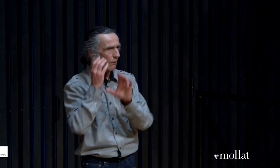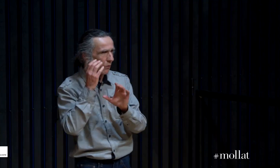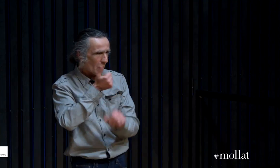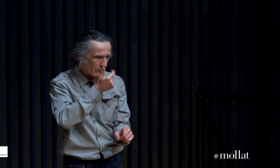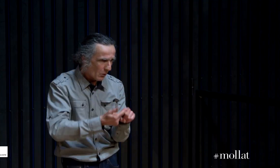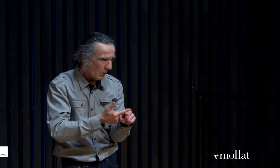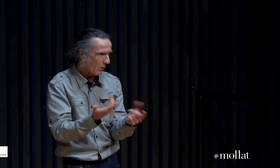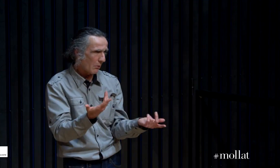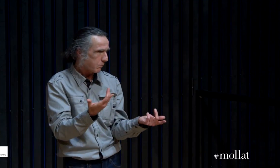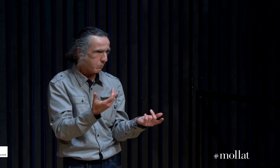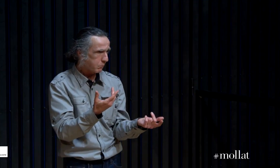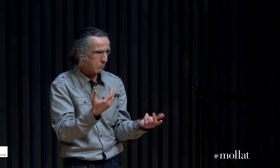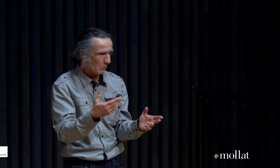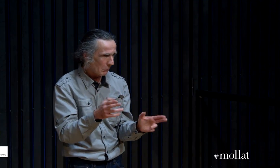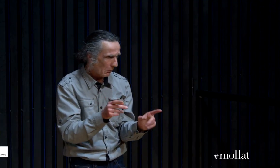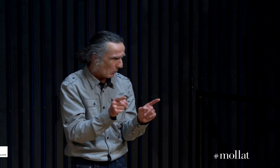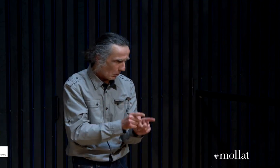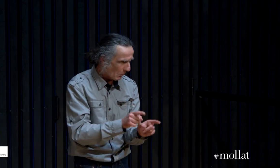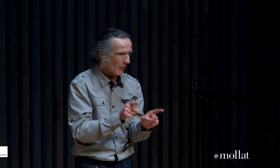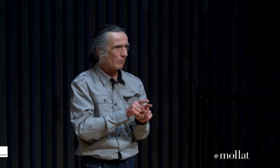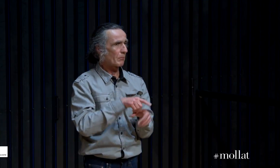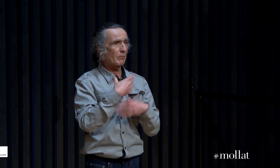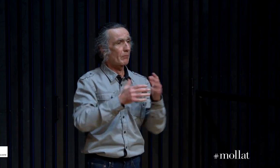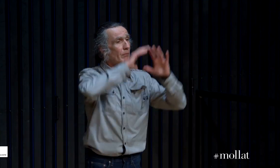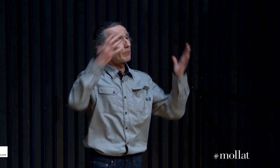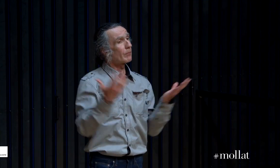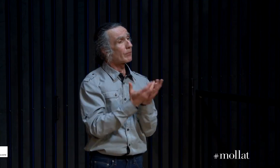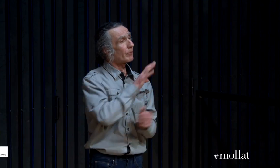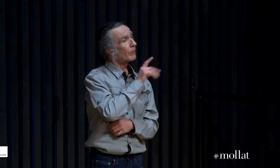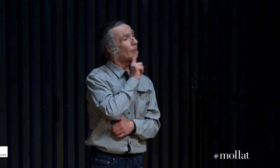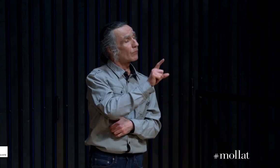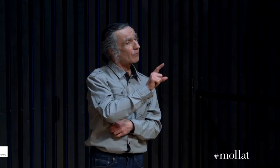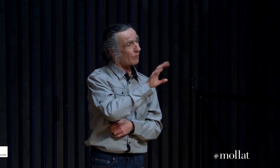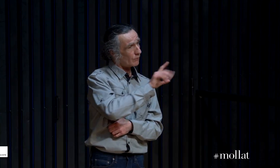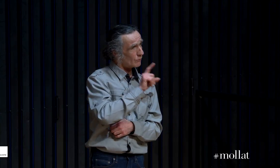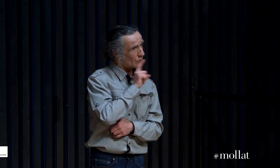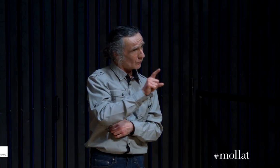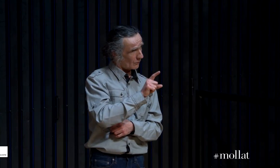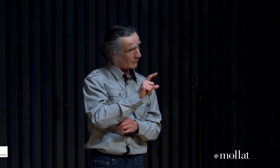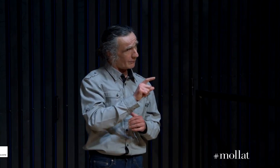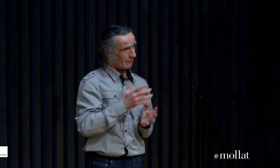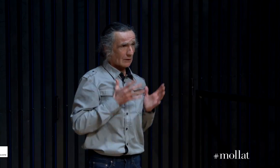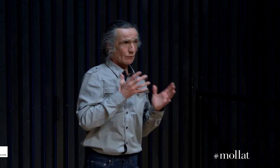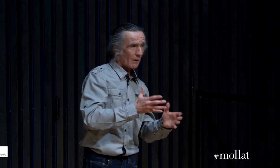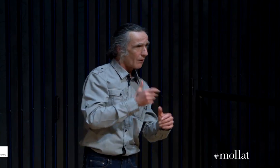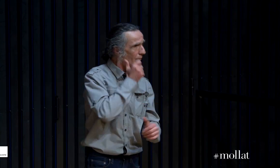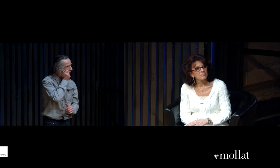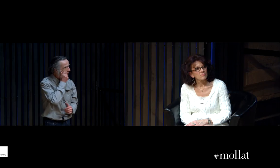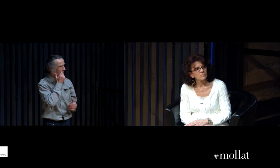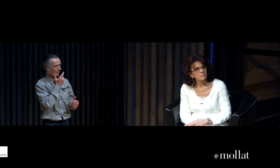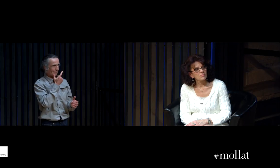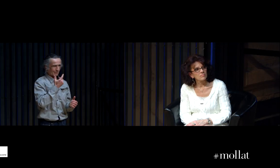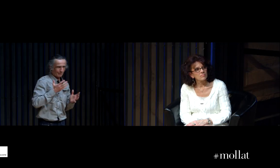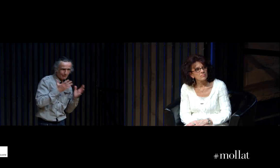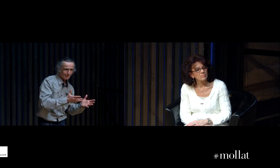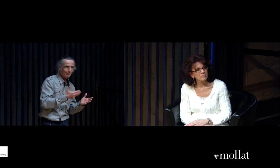sur cette fameuse marche dans les médias. Ça a été trop peu relayé, ça a duré 40